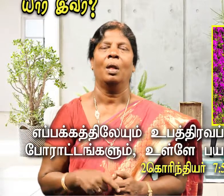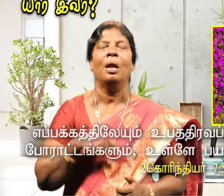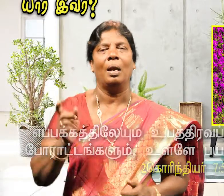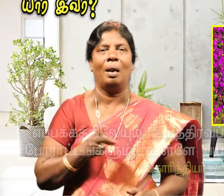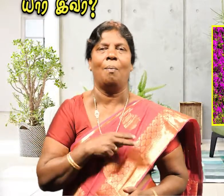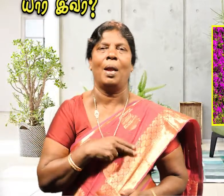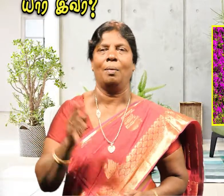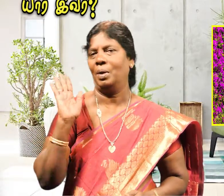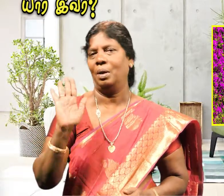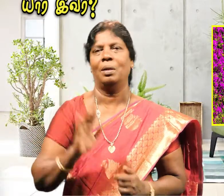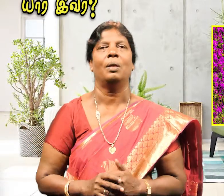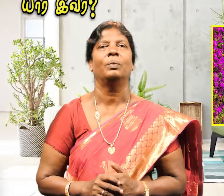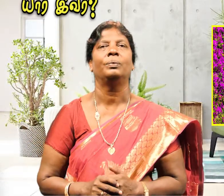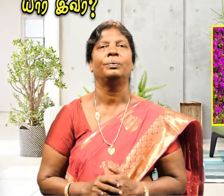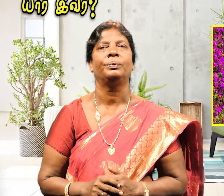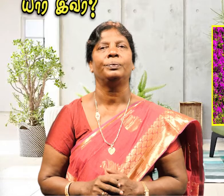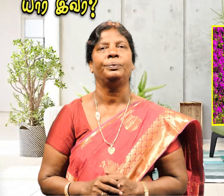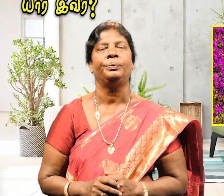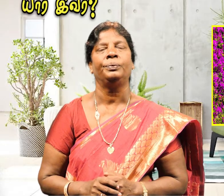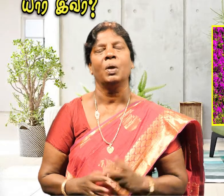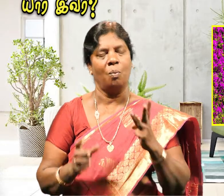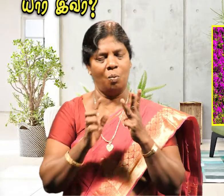முடியுமோ என்கிற பயங்கள் இருந்தது.